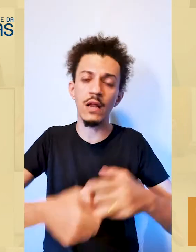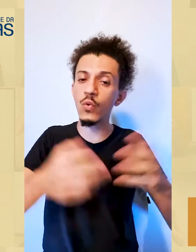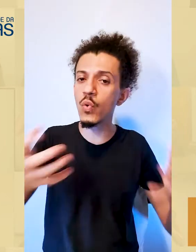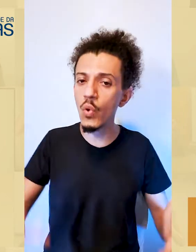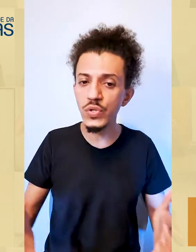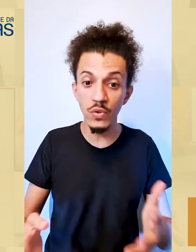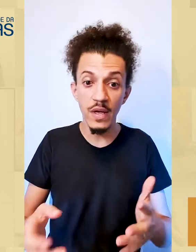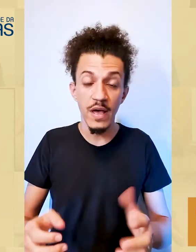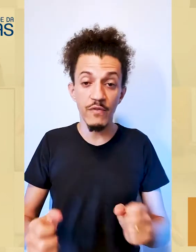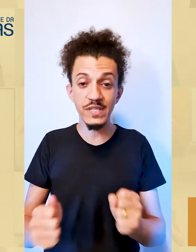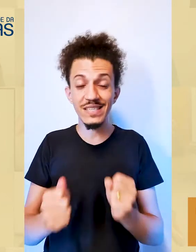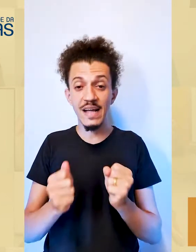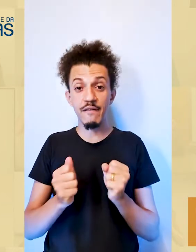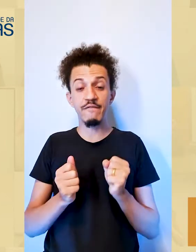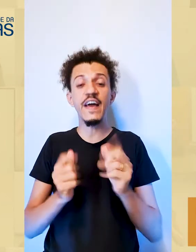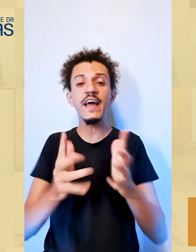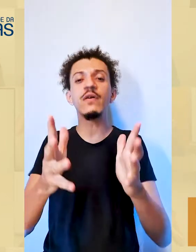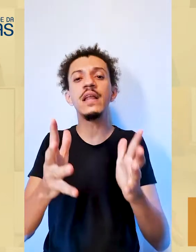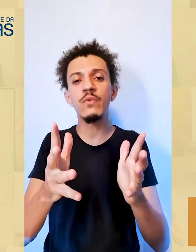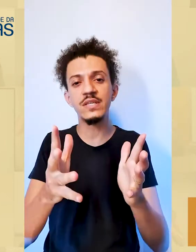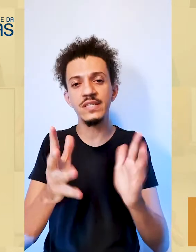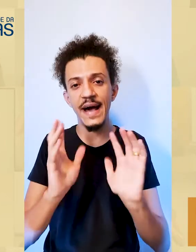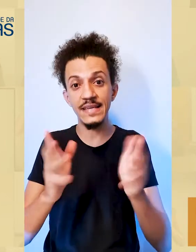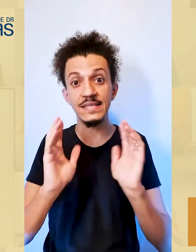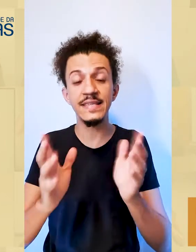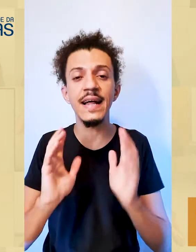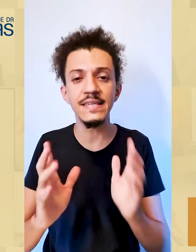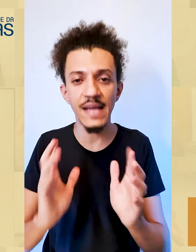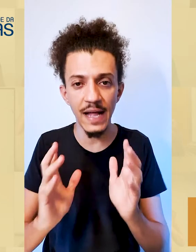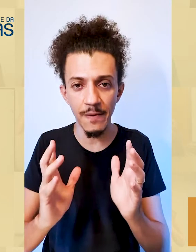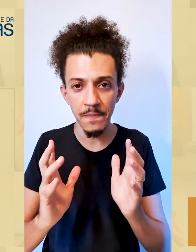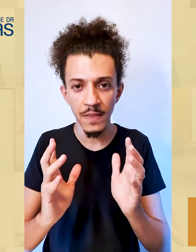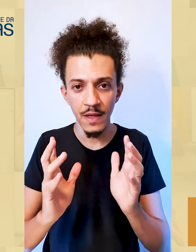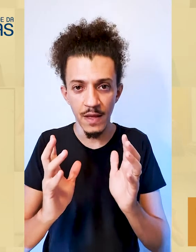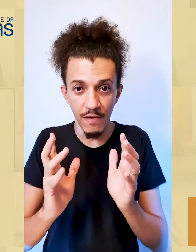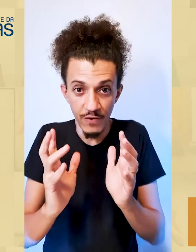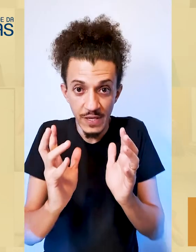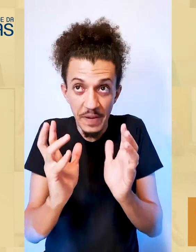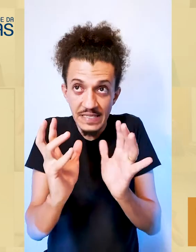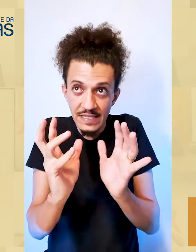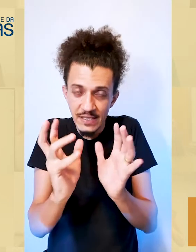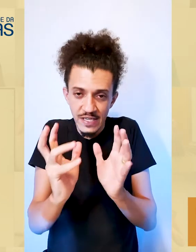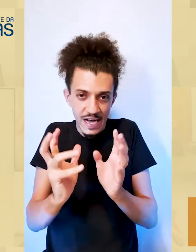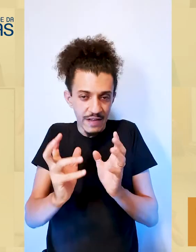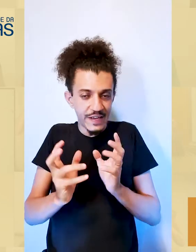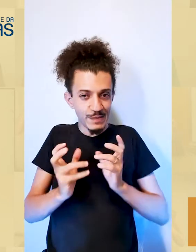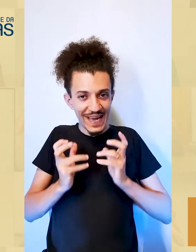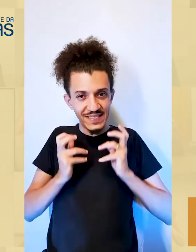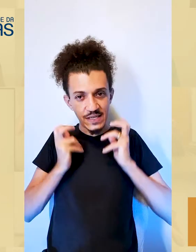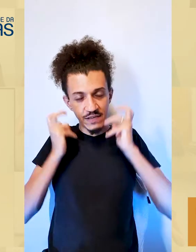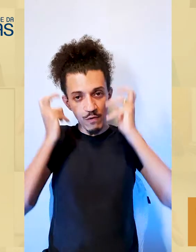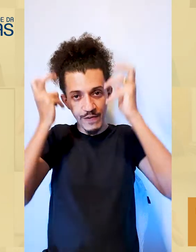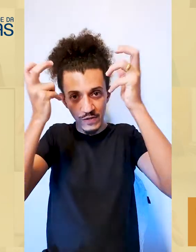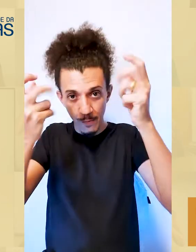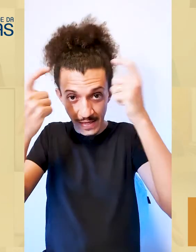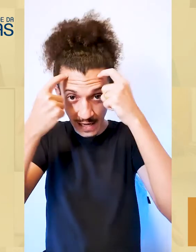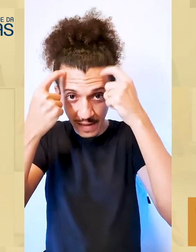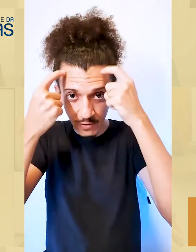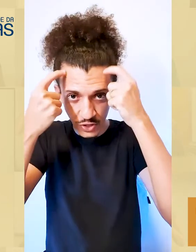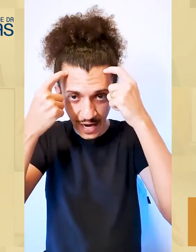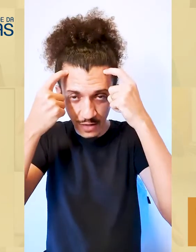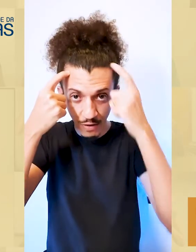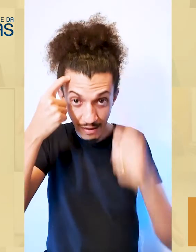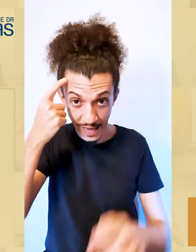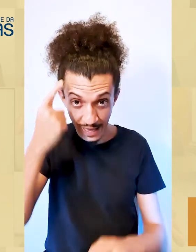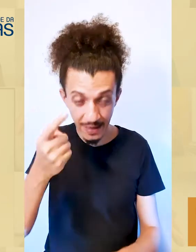está lá no curso, você está vendo a língua de sinais sinalizada, você precisa de cada vez mais desenvolver o seu